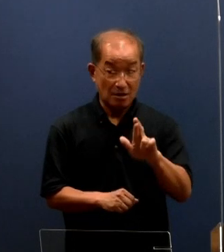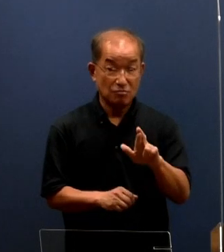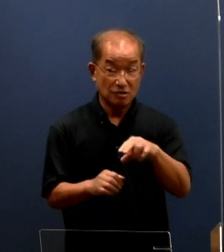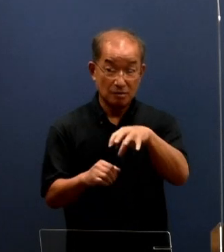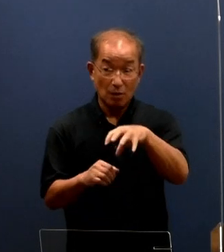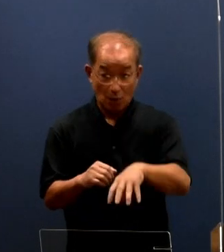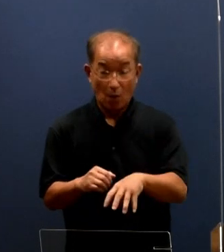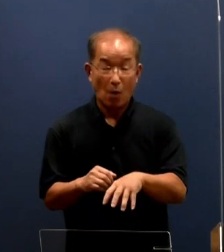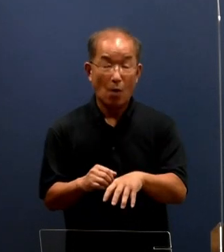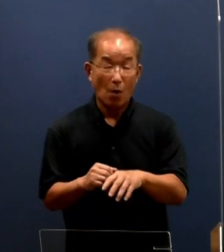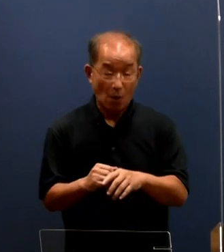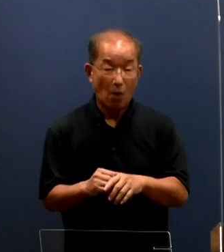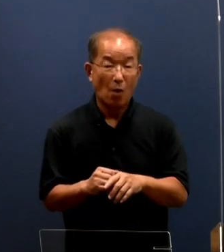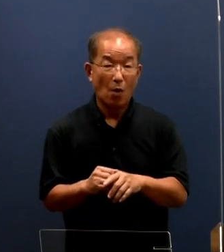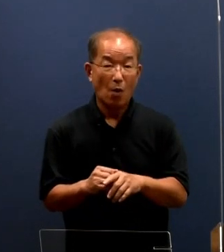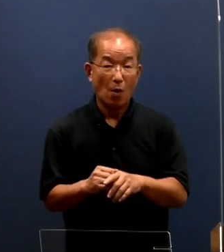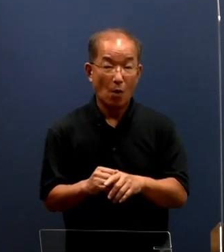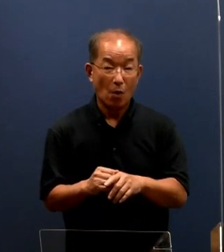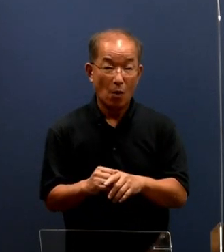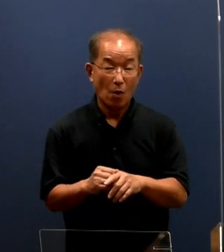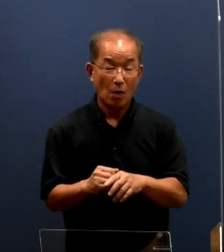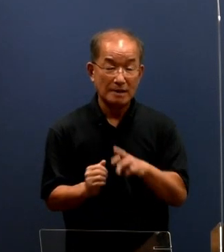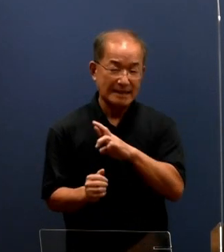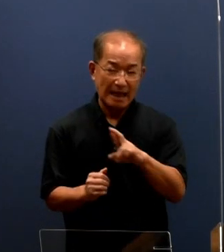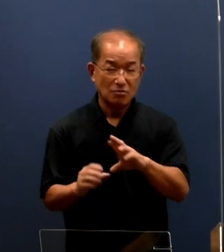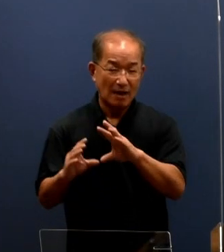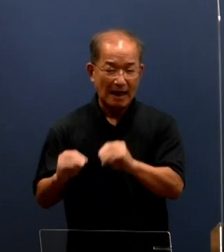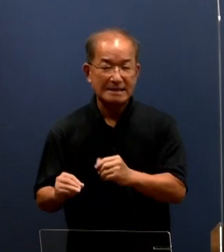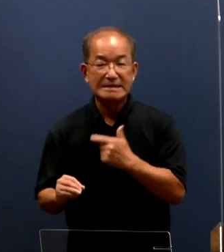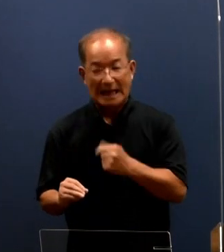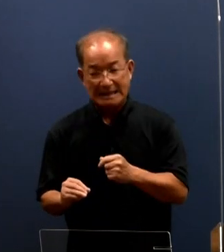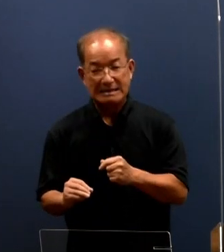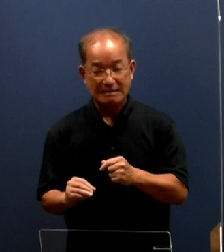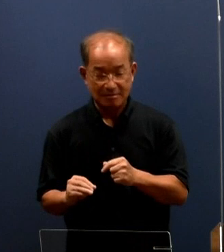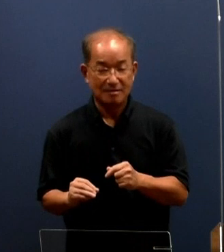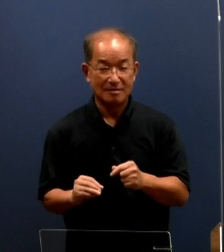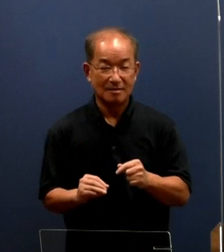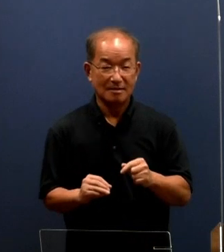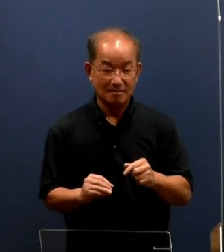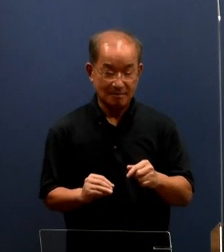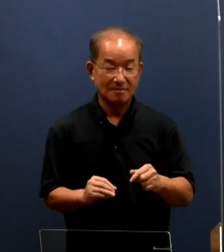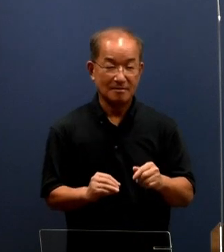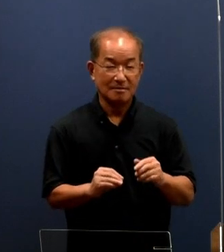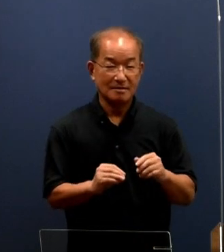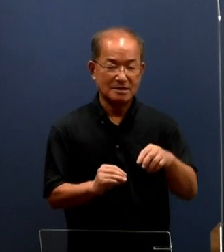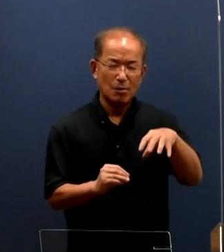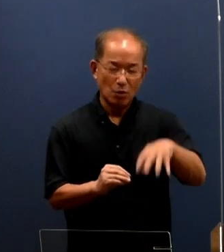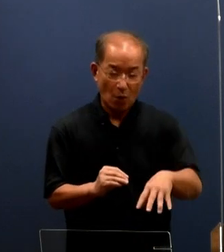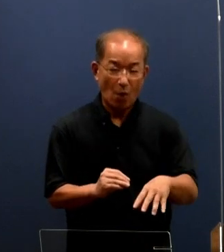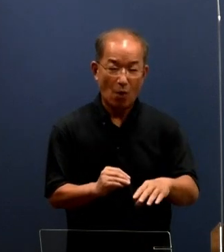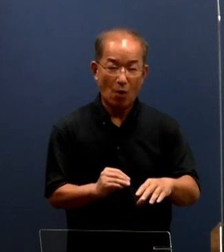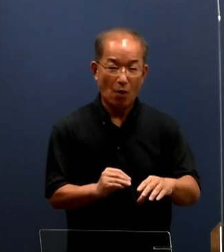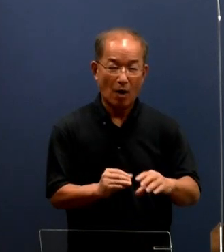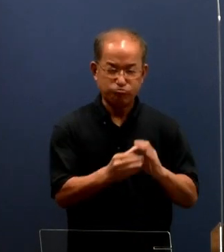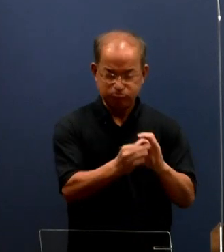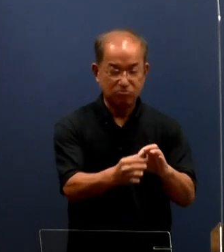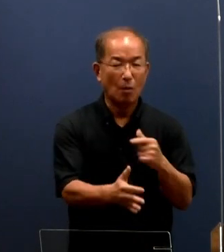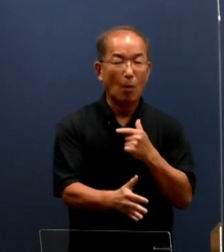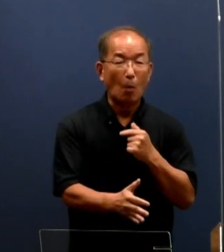元がどうしても、特に廃止したいと思っている場合には、廃止をしたいのと、廃止をしたくないので、全く利害が対立する